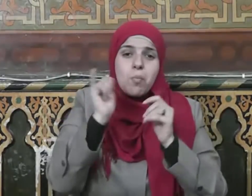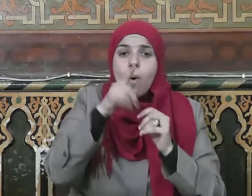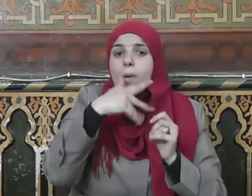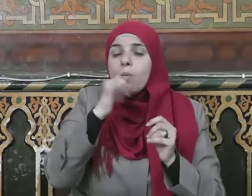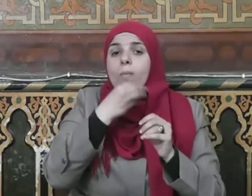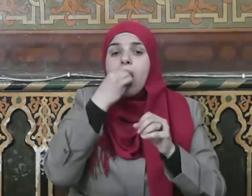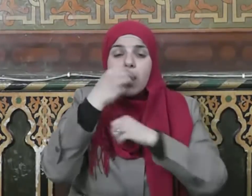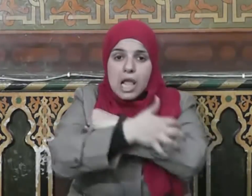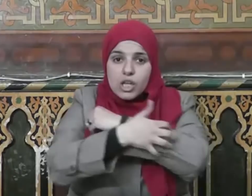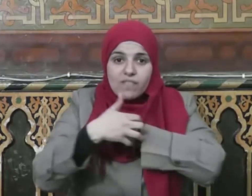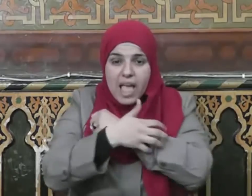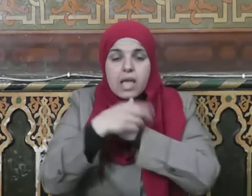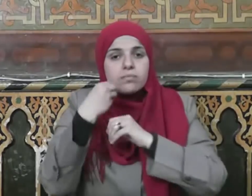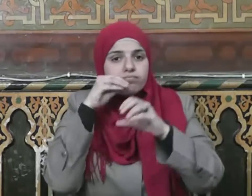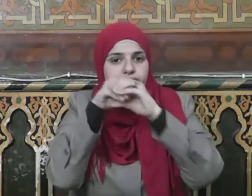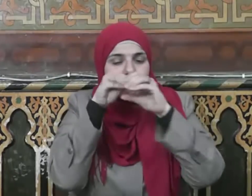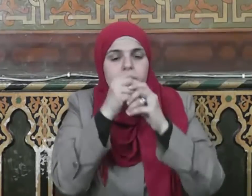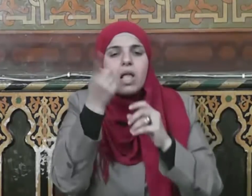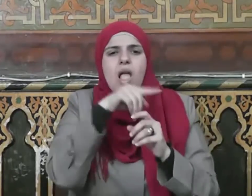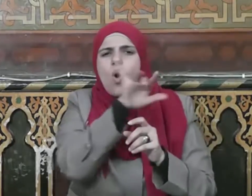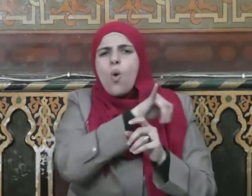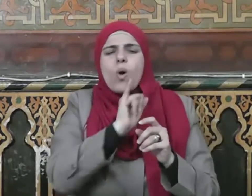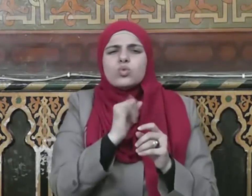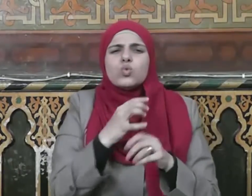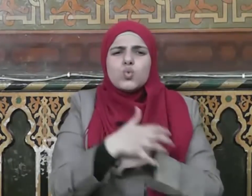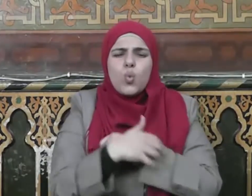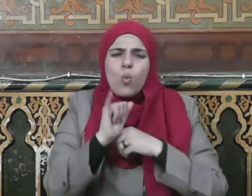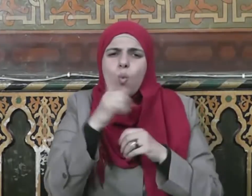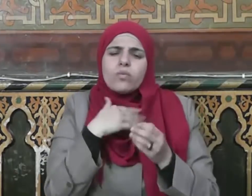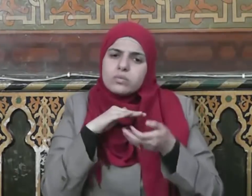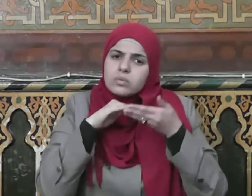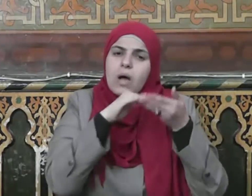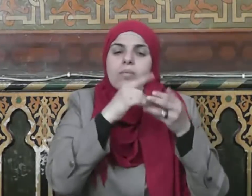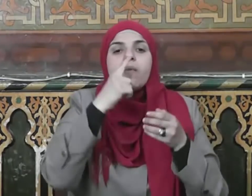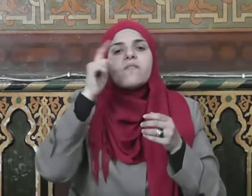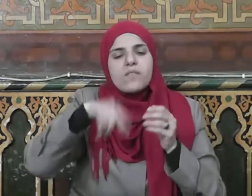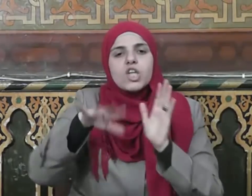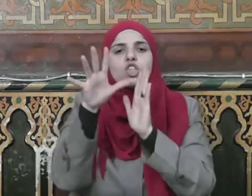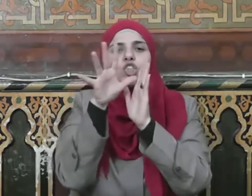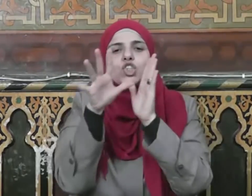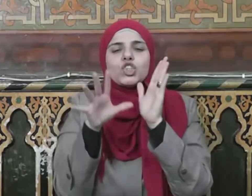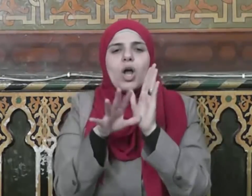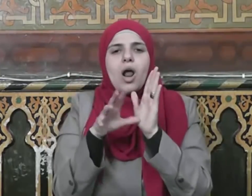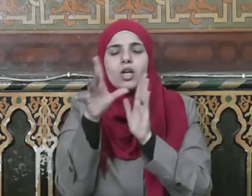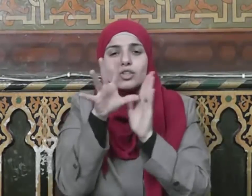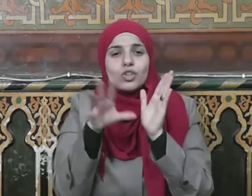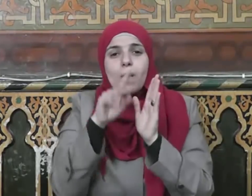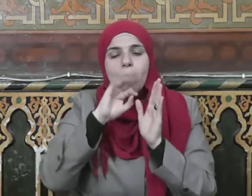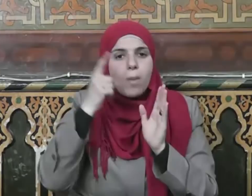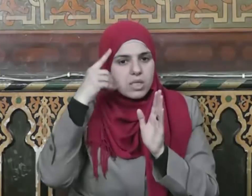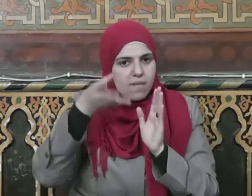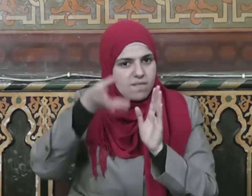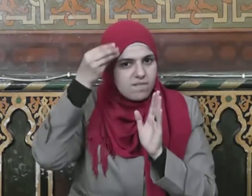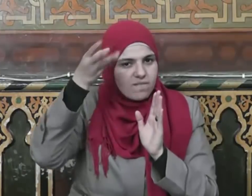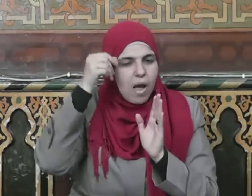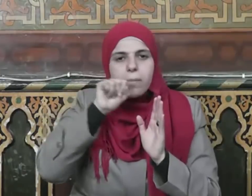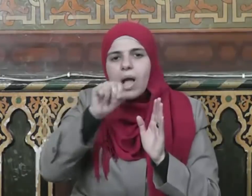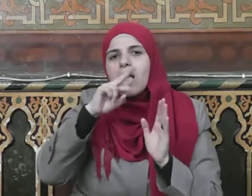الفقراء وسد حاجتهم، هناك مقصد شرعي آخر يفهم من كلام النبي صلى الله